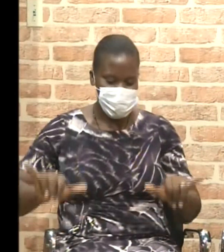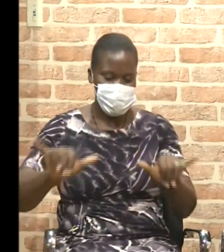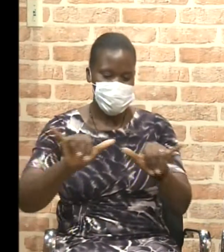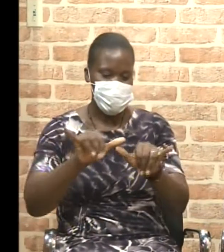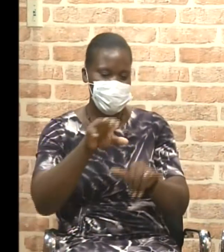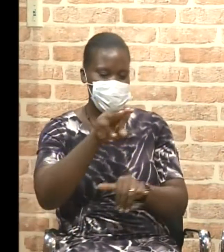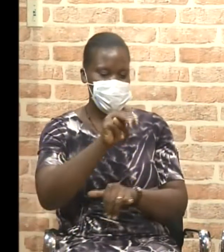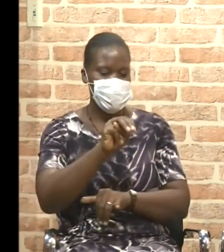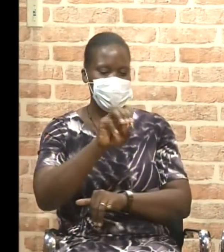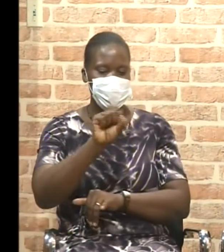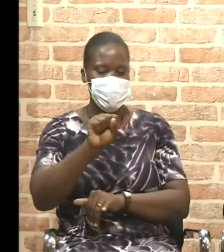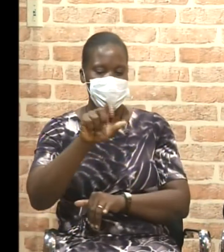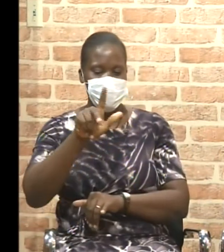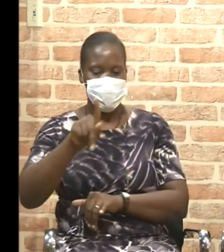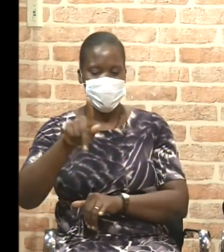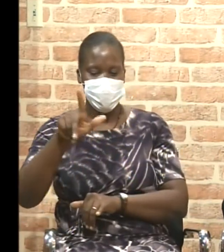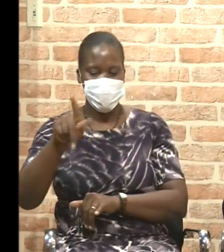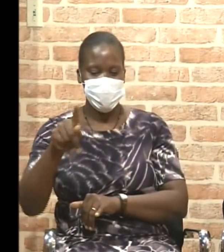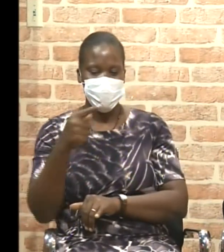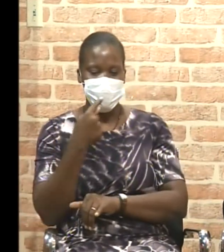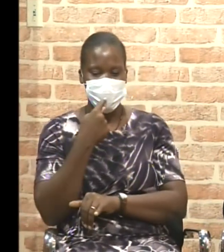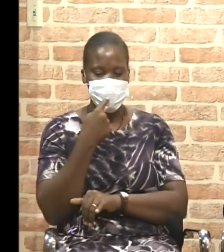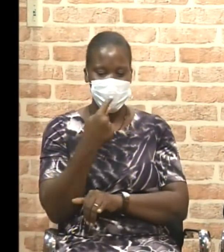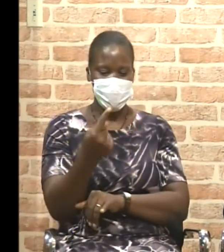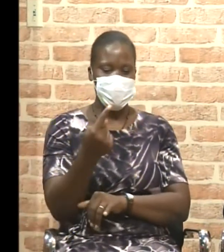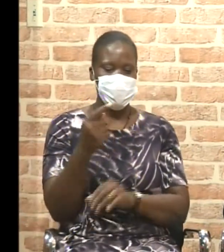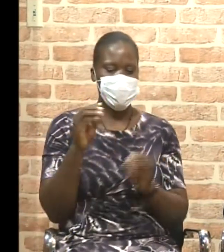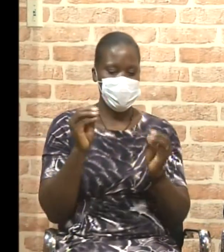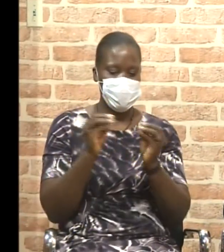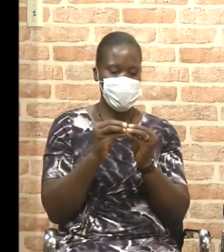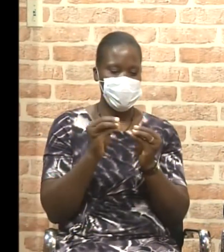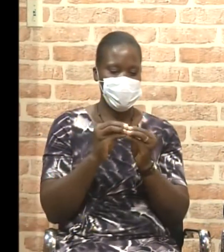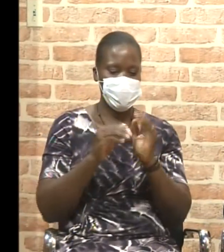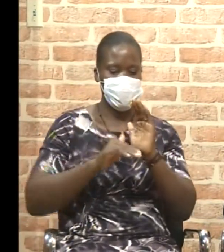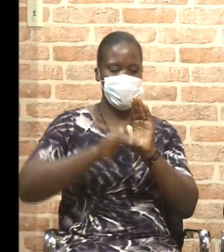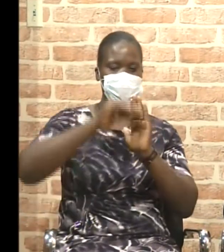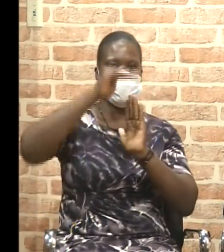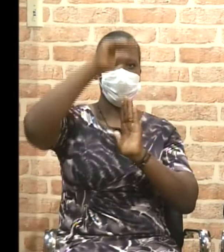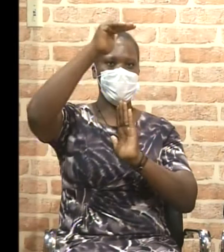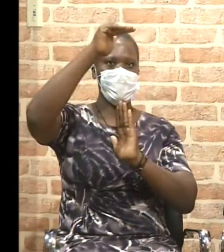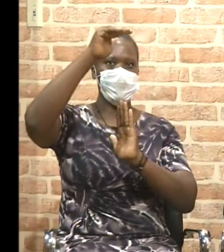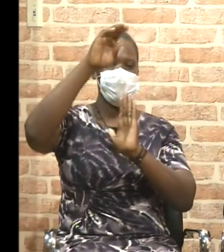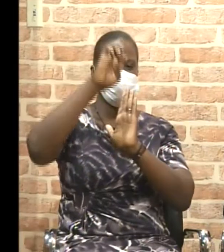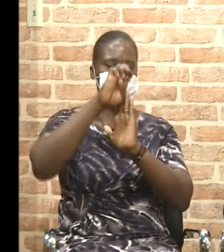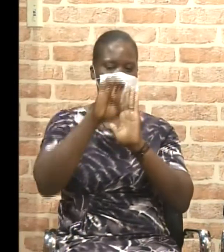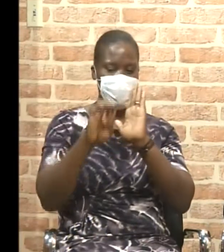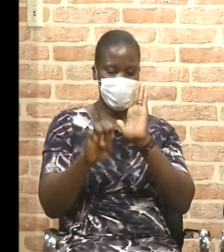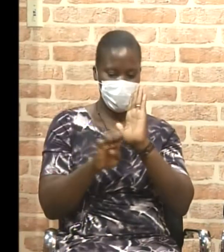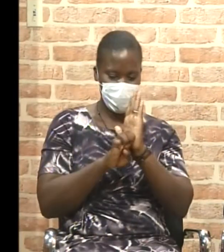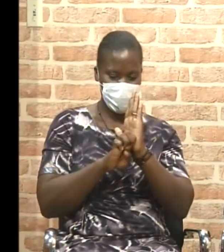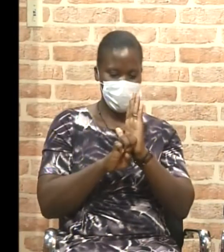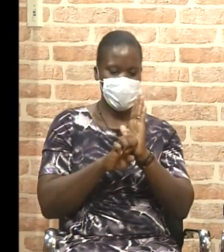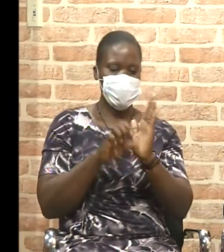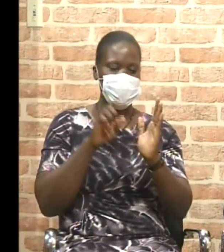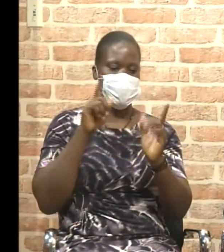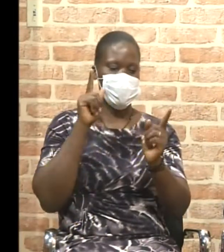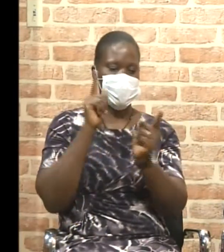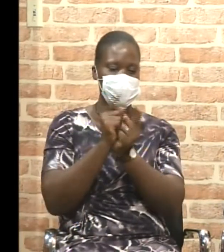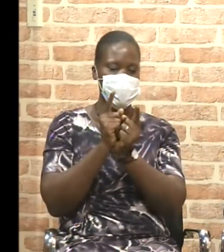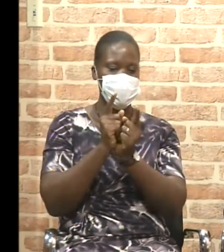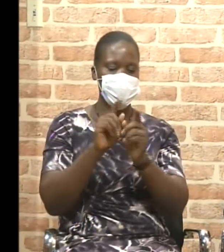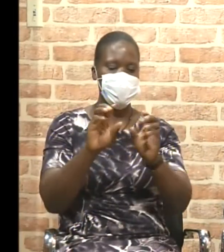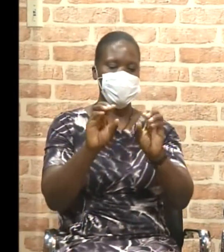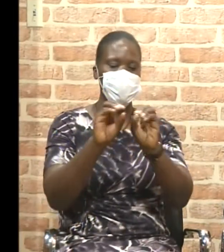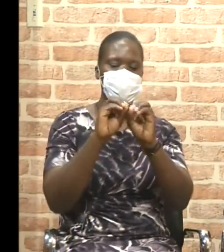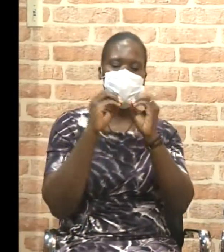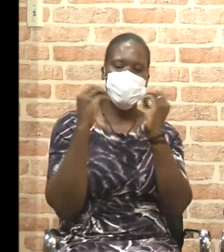mais qui ça doit faire, mais qui ça doit faire, non, puis au niveau de l'État, nous-mêmes, dans le secrétariat, nous contactons les représentants de l'association pour